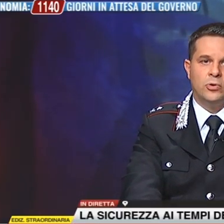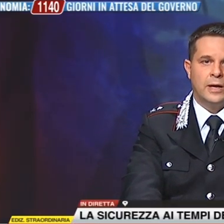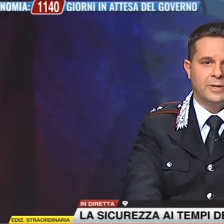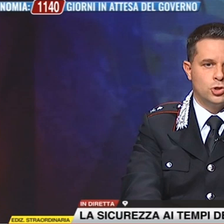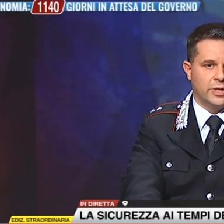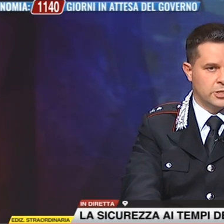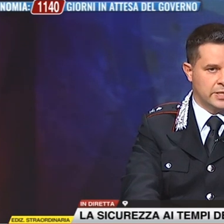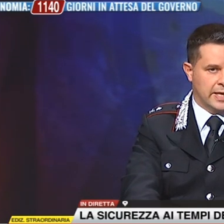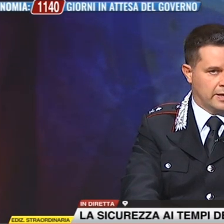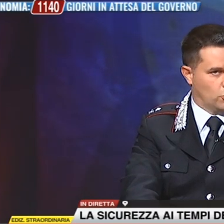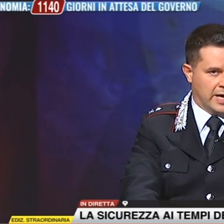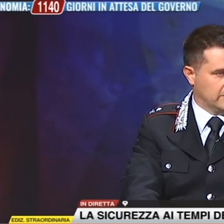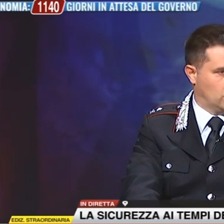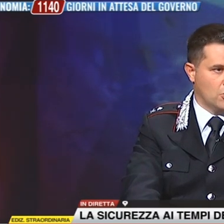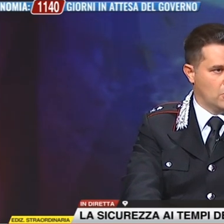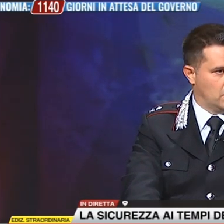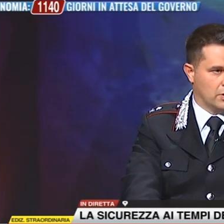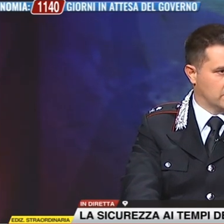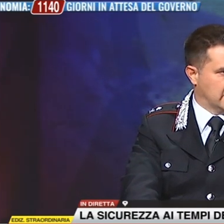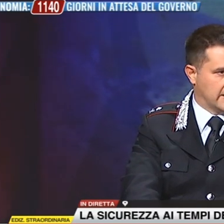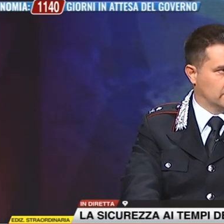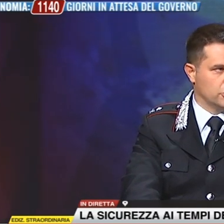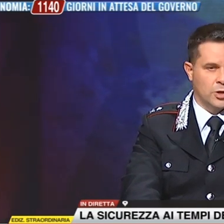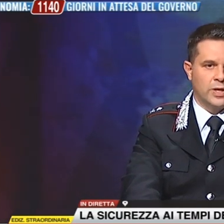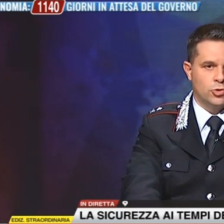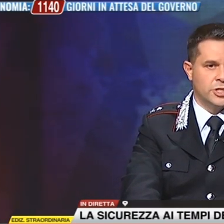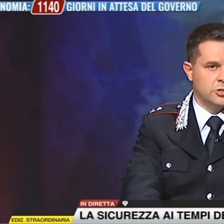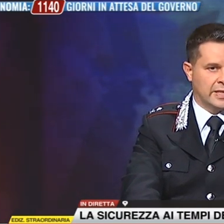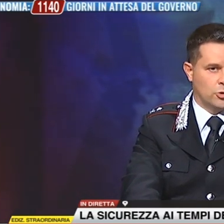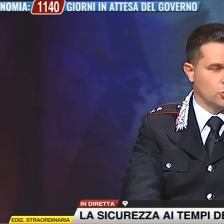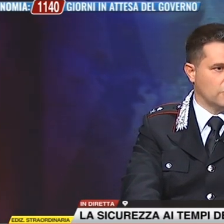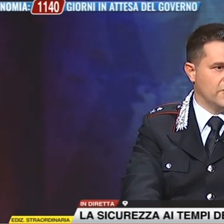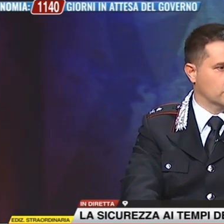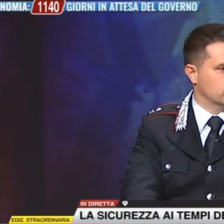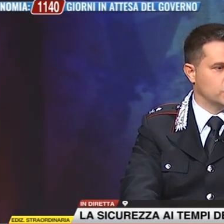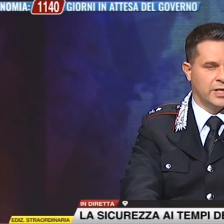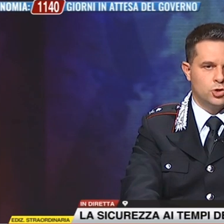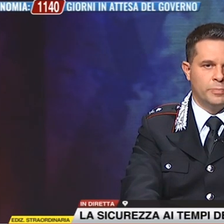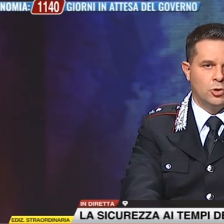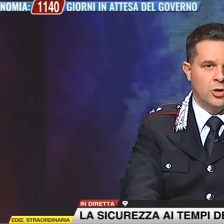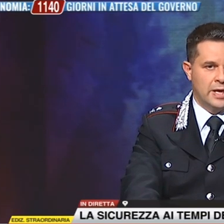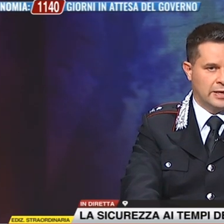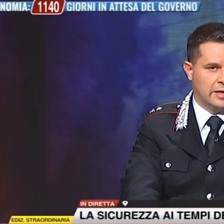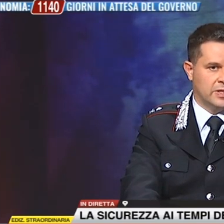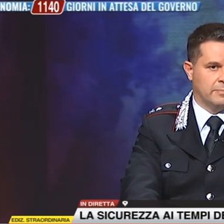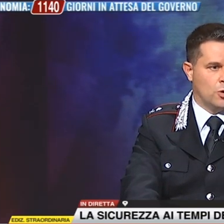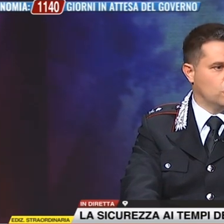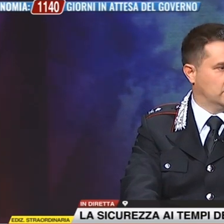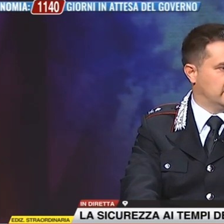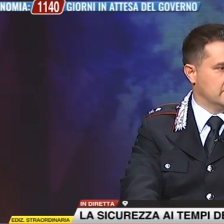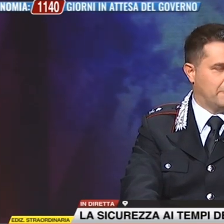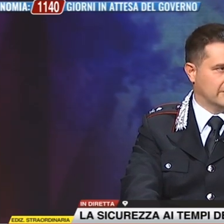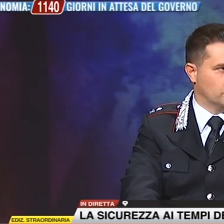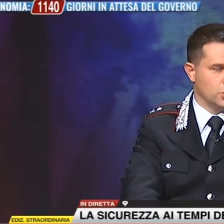da una persona che si dichiara avvocato, incaricato di seguire un sinistro stradale occorso al figlio. Questo genera subito nella vittima